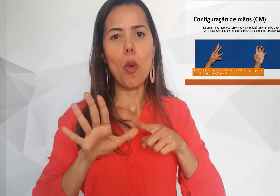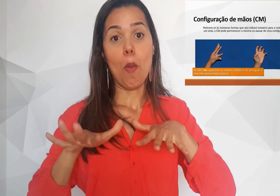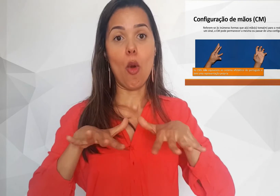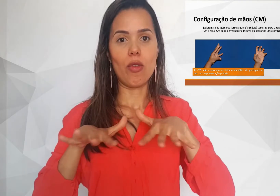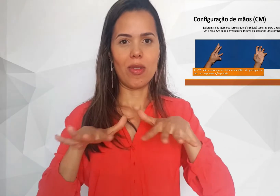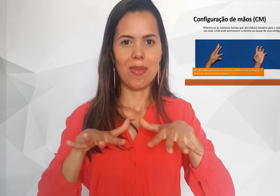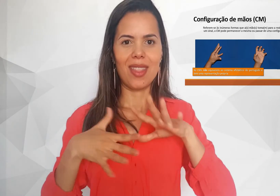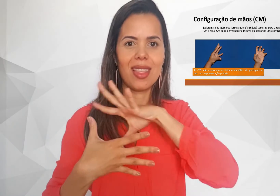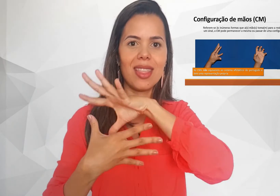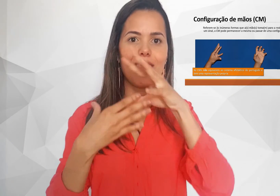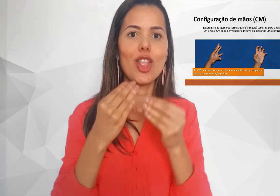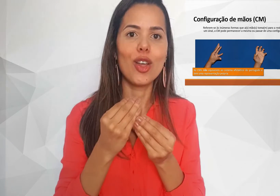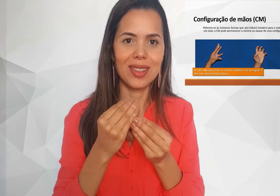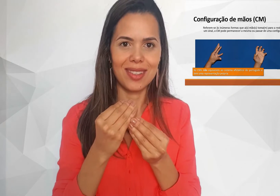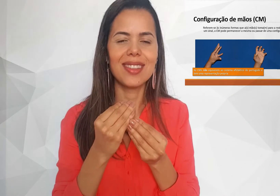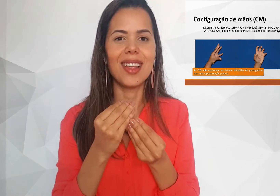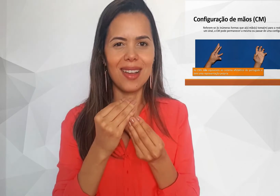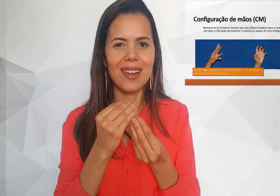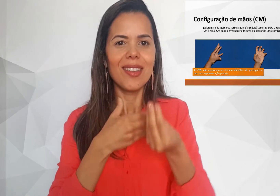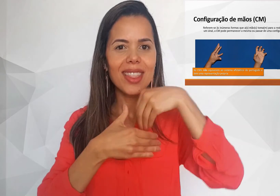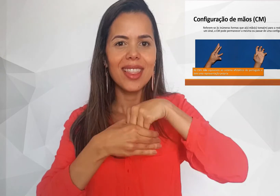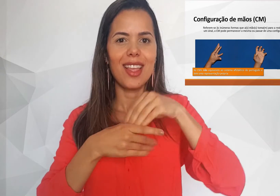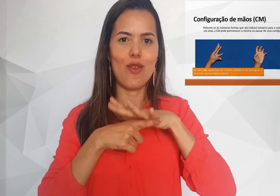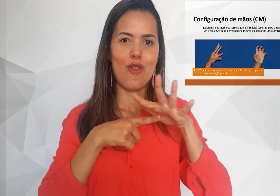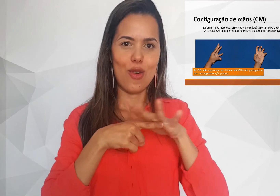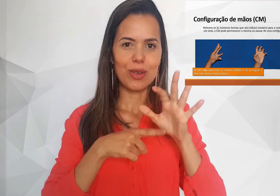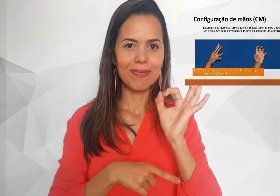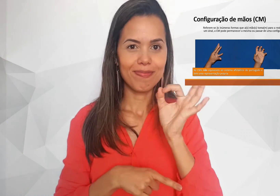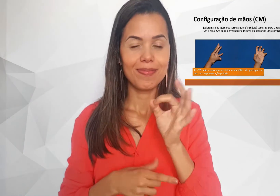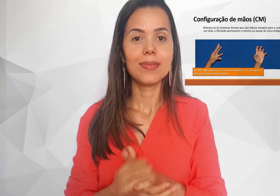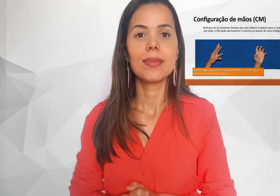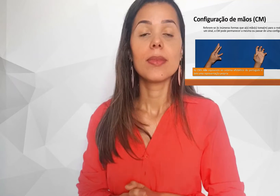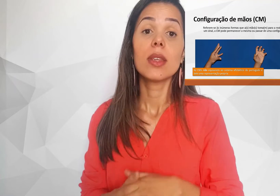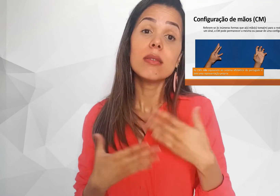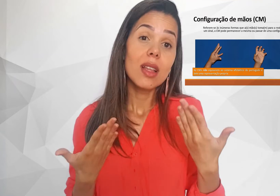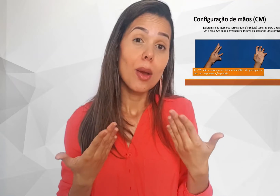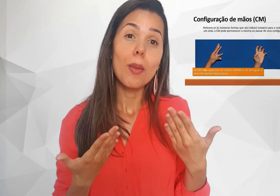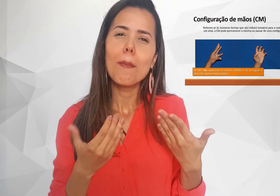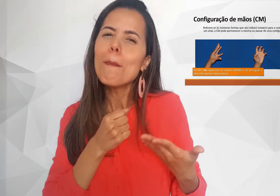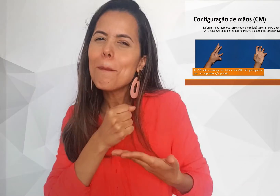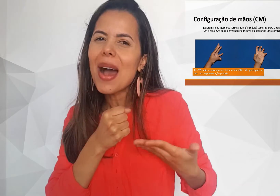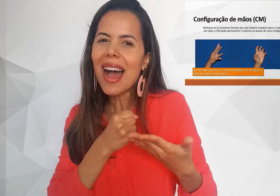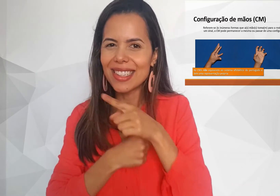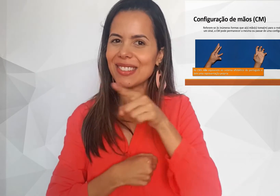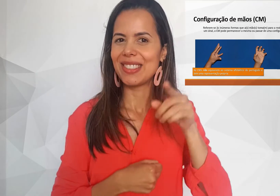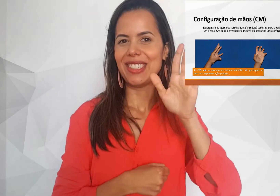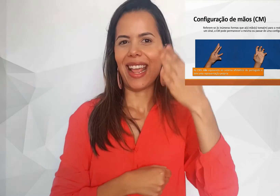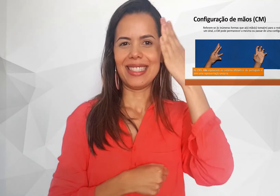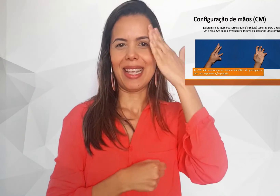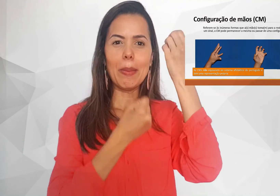manuais, aspectos não manuais, tudo isso fazendo referência a esse tipo de informação que é adicionado ao sinal. Então, inicialmente, aí